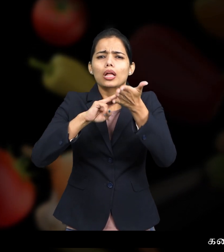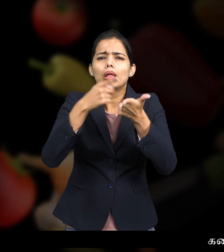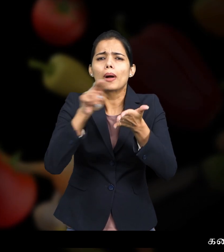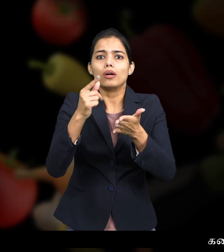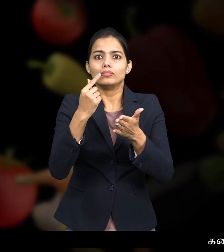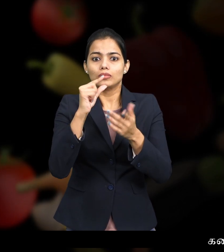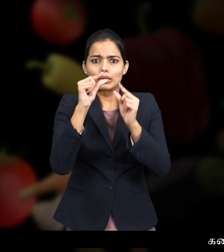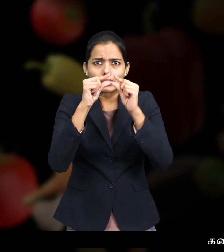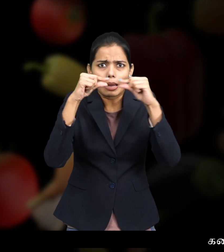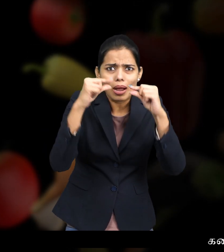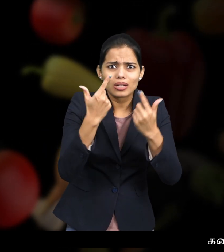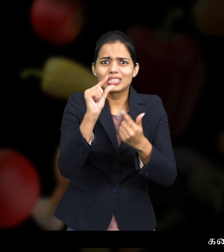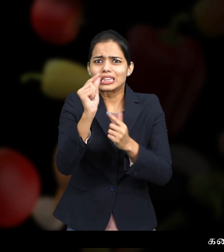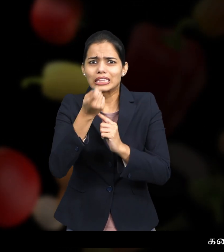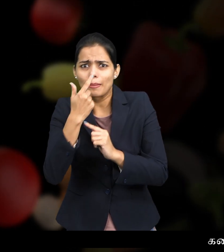கனிமச்சத்து,